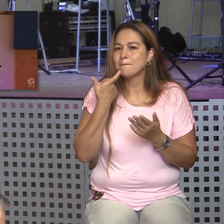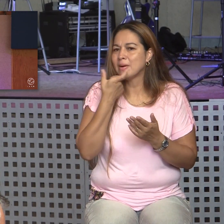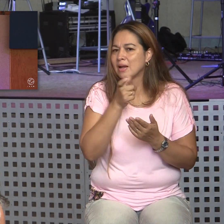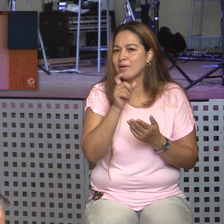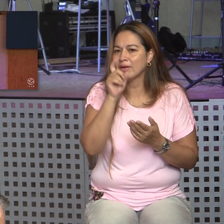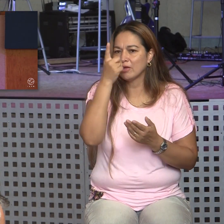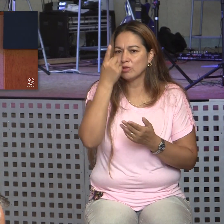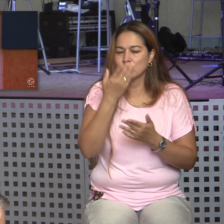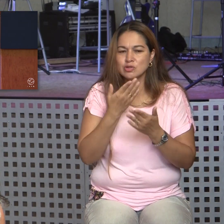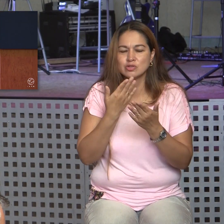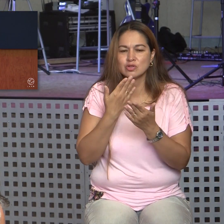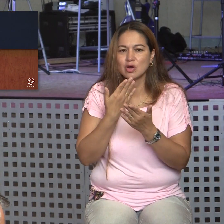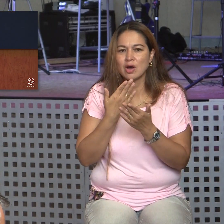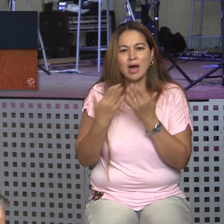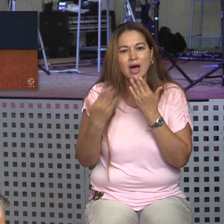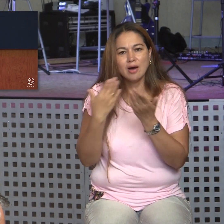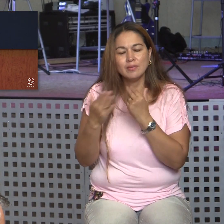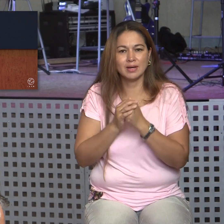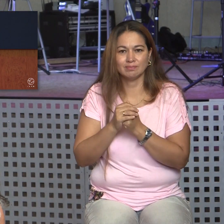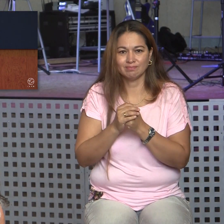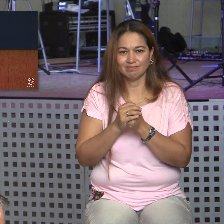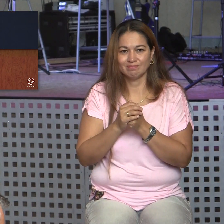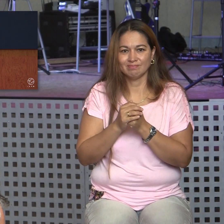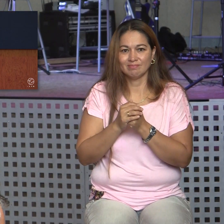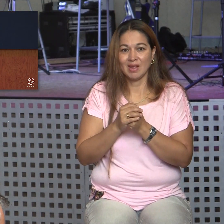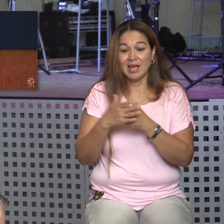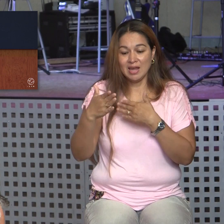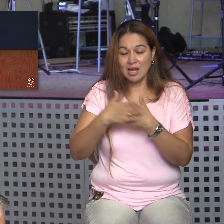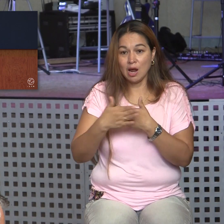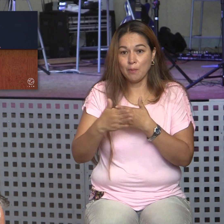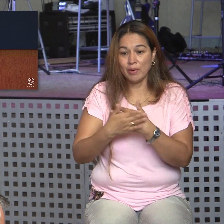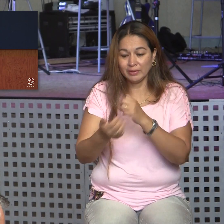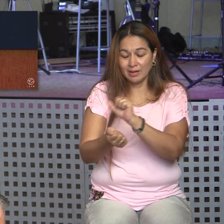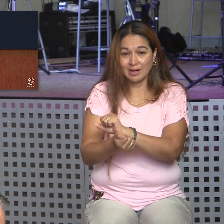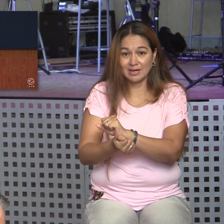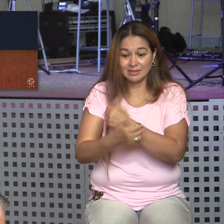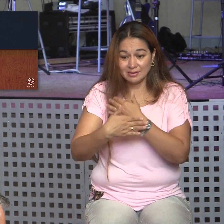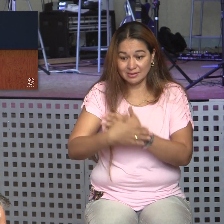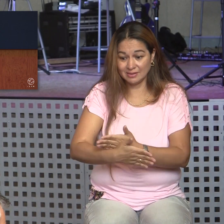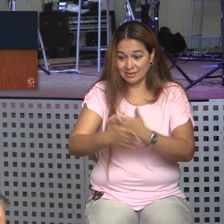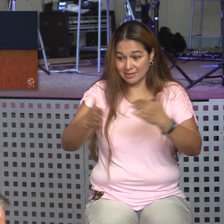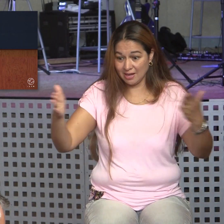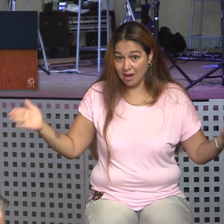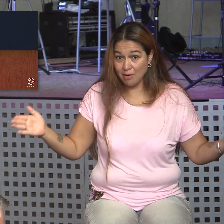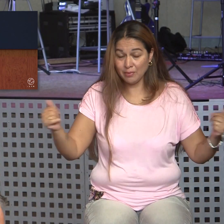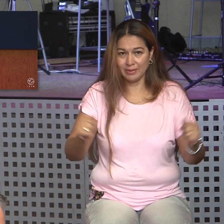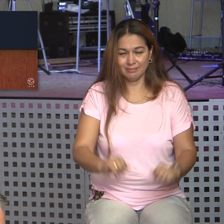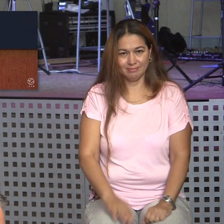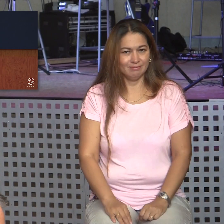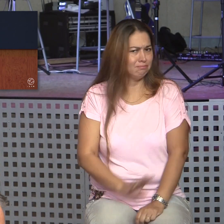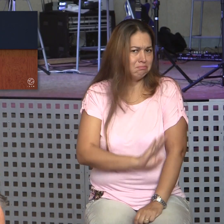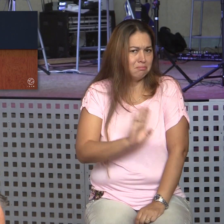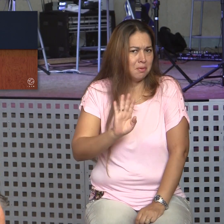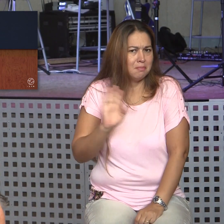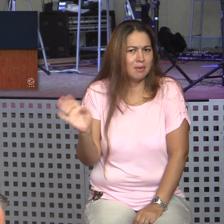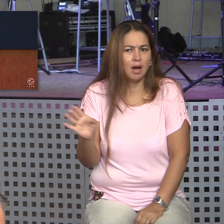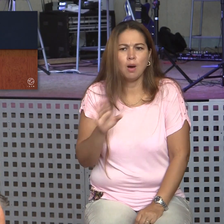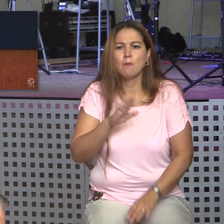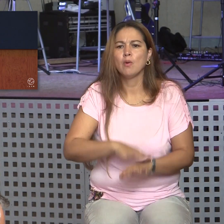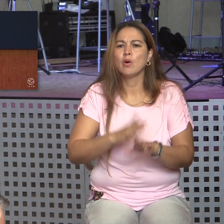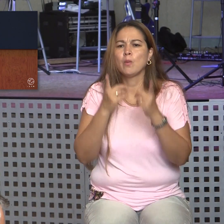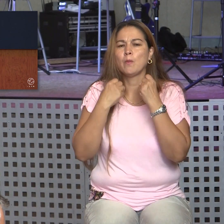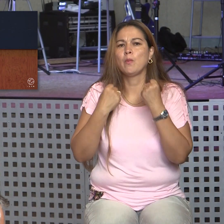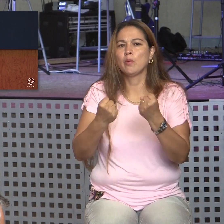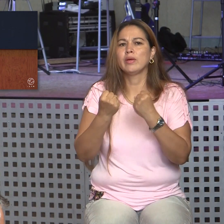es que las puertas de la cárcel no van a poder sostenerle allí dentro, sino que se van a tener que abrir y va a tener